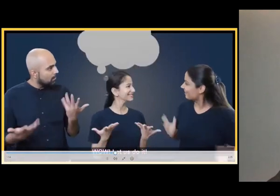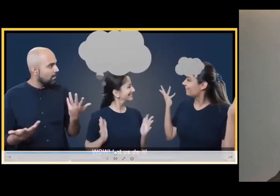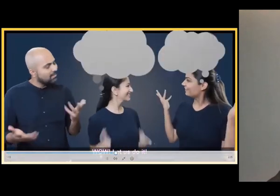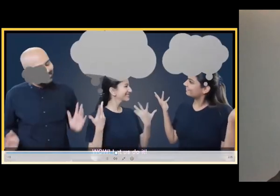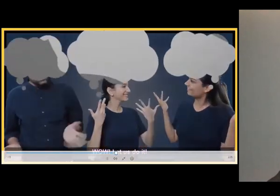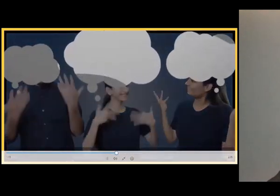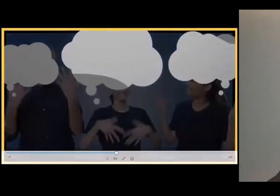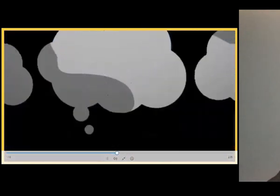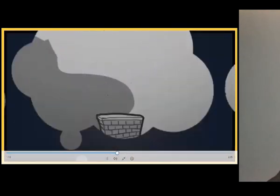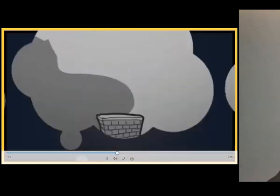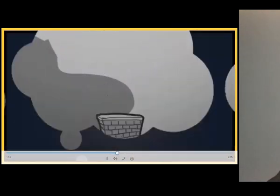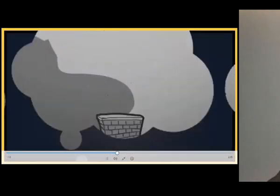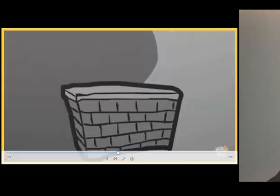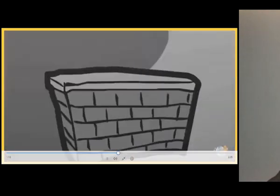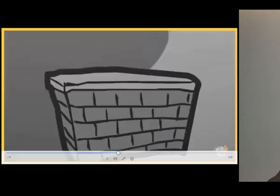करना चाहिए।